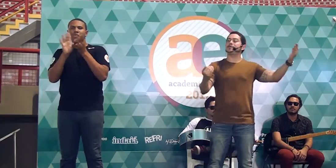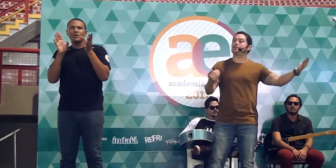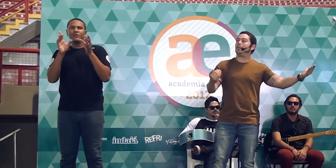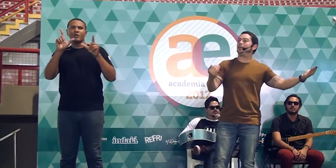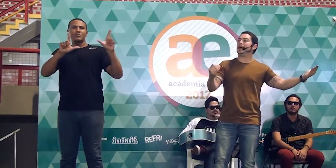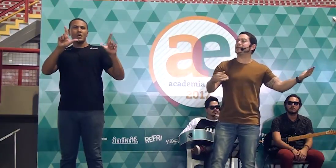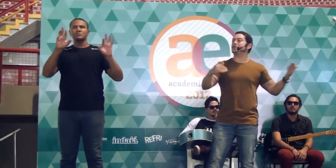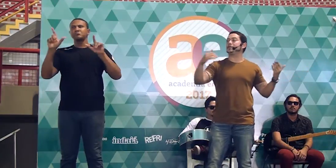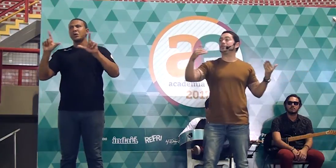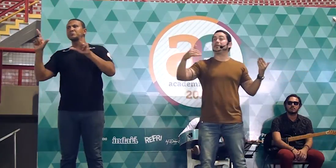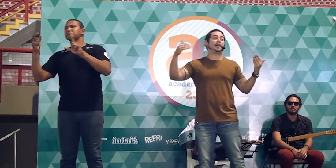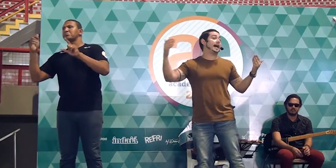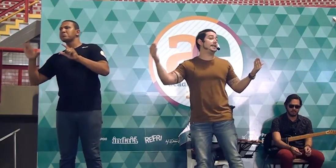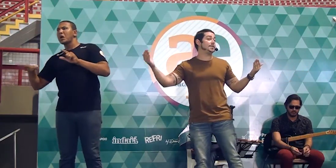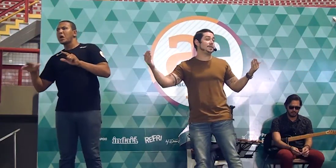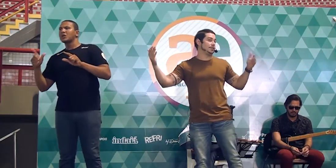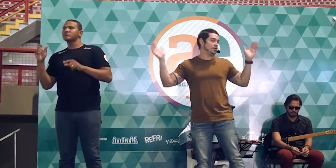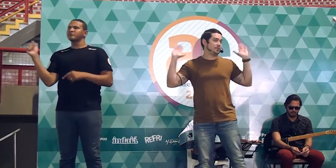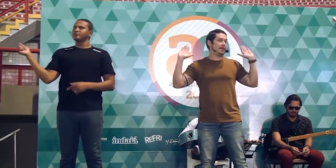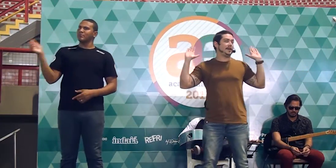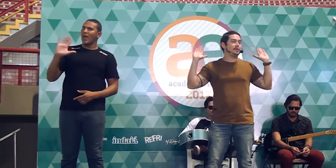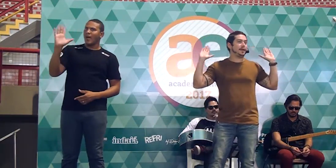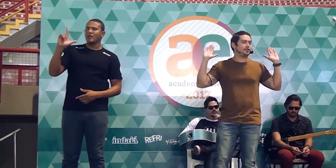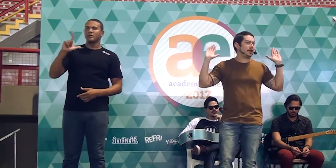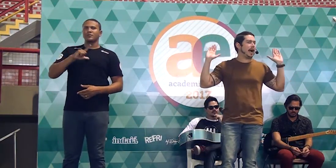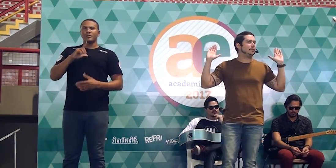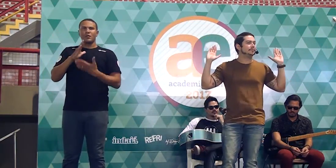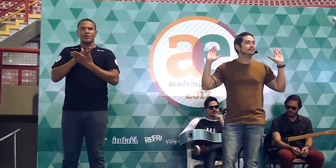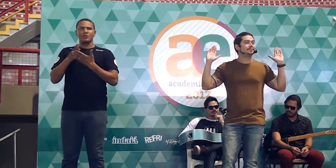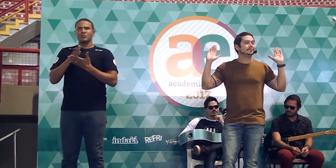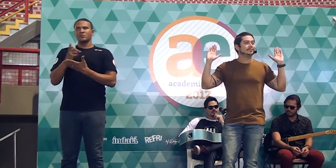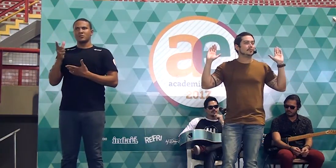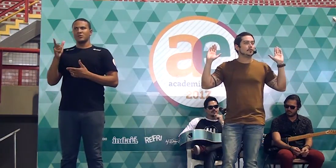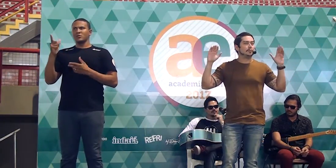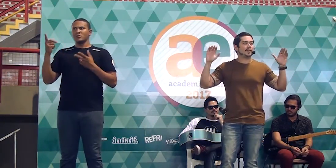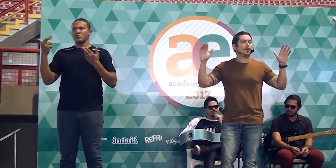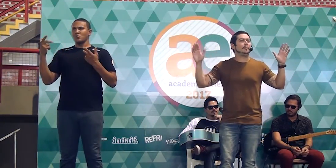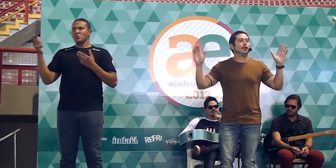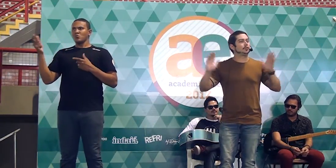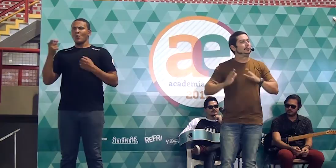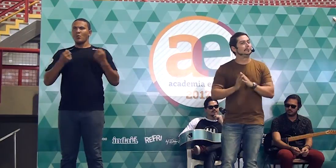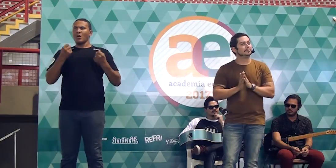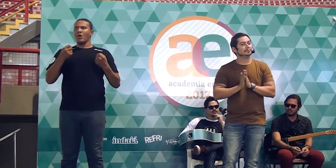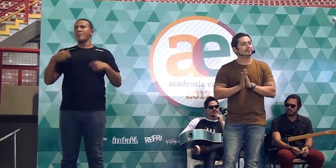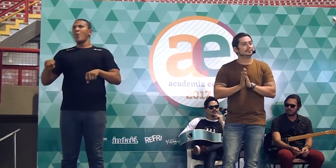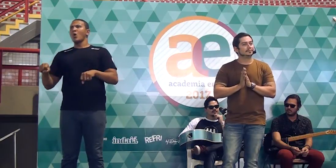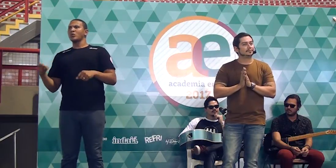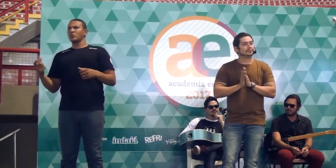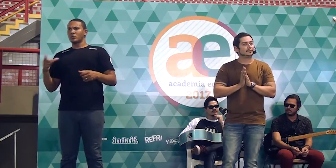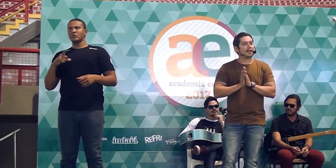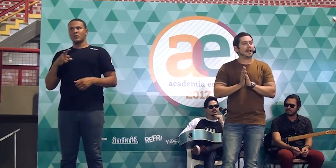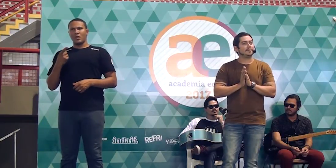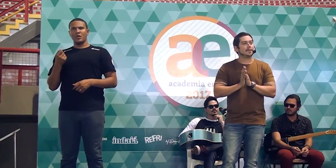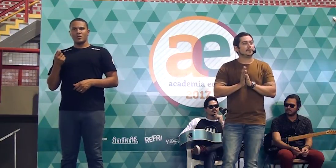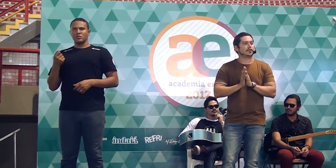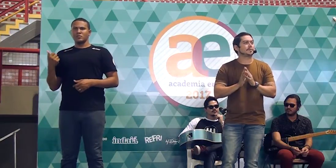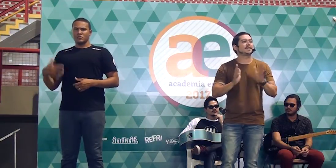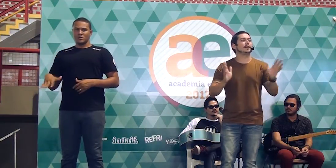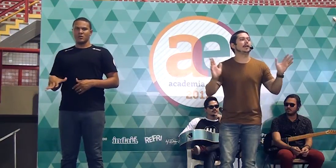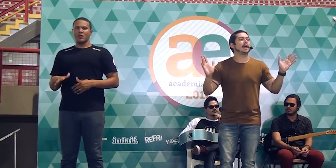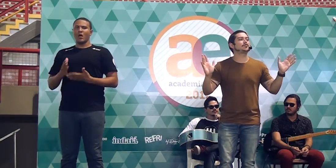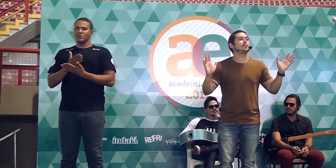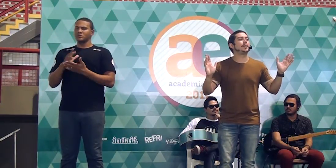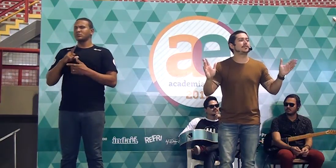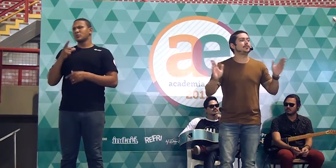TV de preços populares, nós temos TV caríssimas, nós temos TV de preço de carro. O preço de uma moto. Tá? Nós